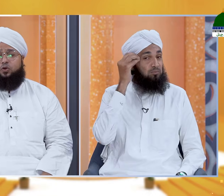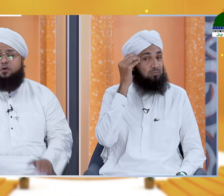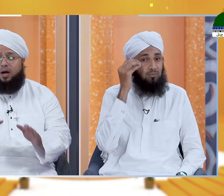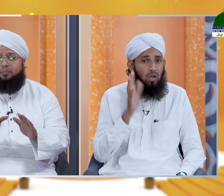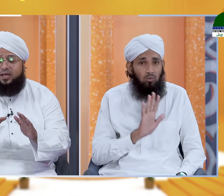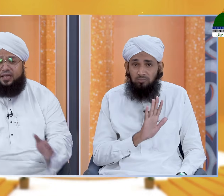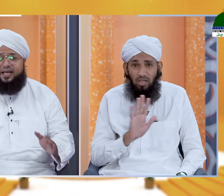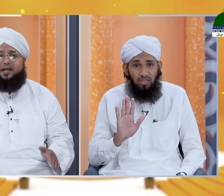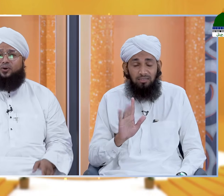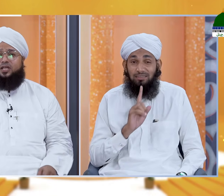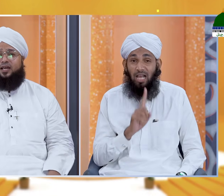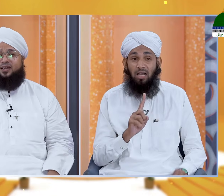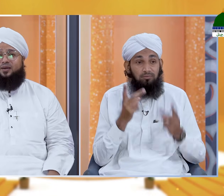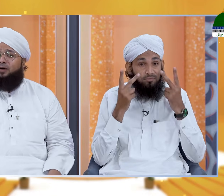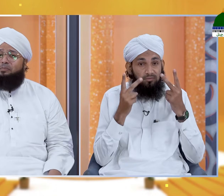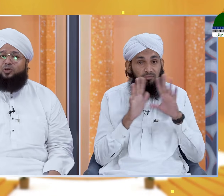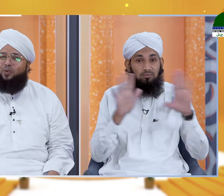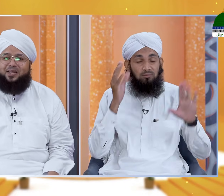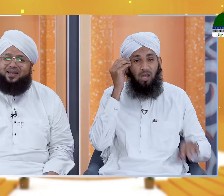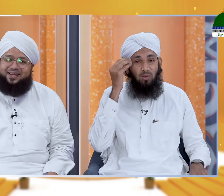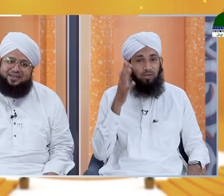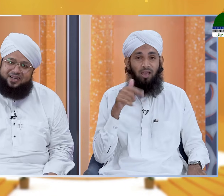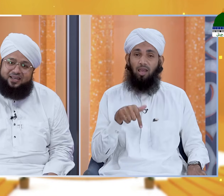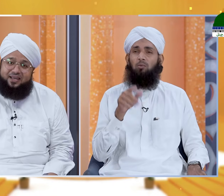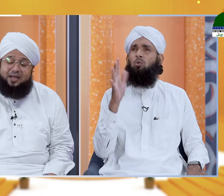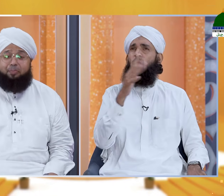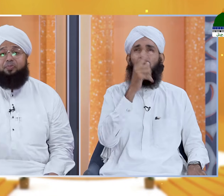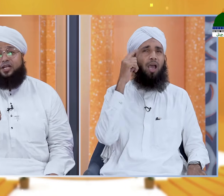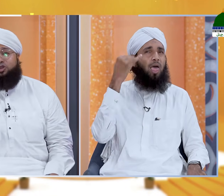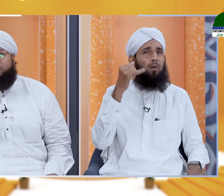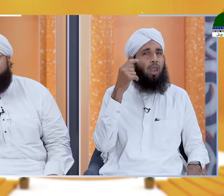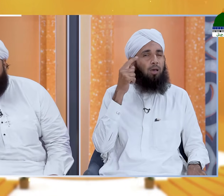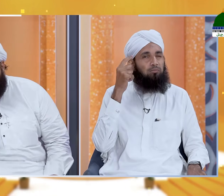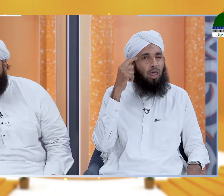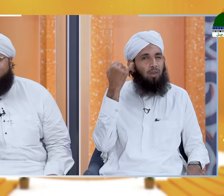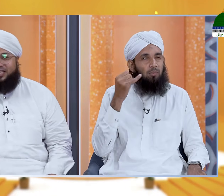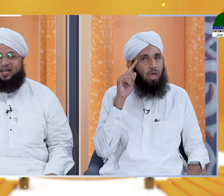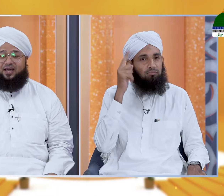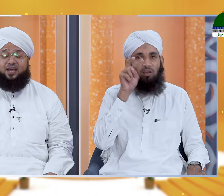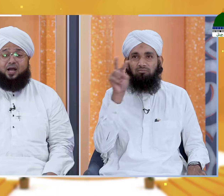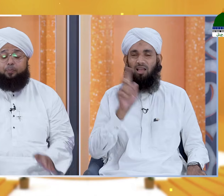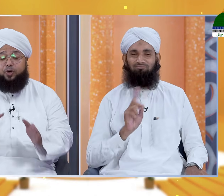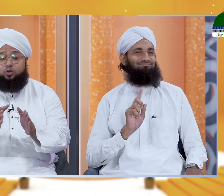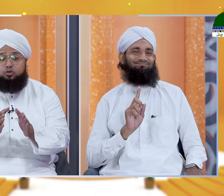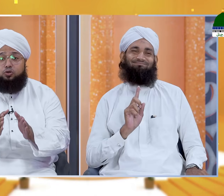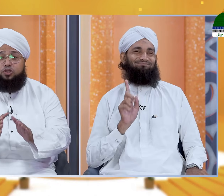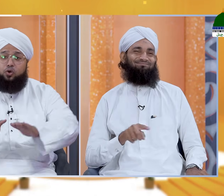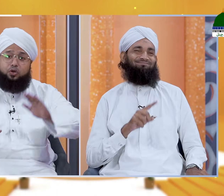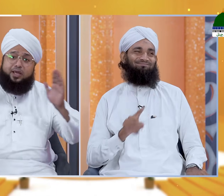کوئی معاملہ کلیئر نہ ہو جائے، ہمیں بدگمانی نہیں کرنی چاہیے، اپنے رشتوں سے منہ نہیں پھیرنا چاہیے، اپنے دوستوں سے رخ نہیں